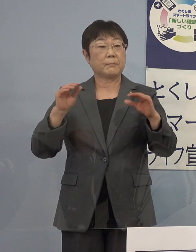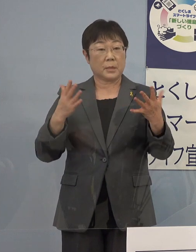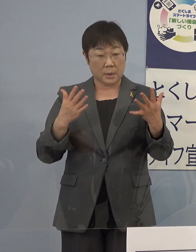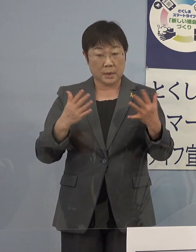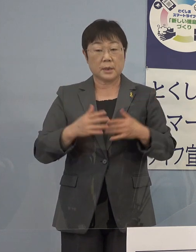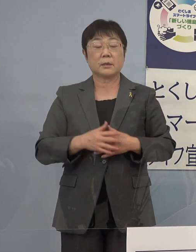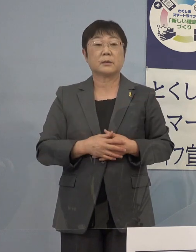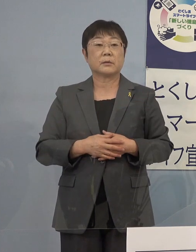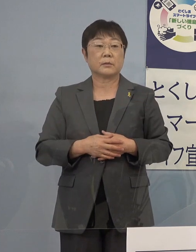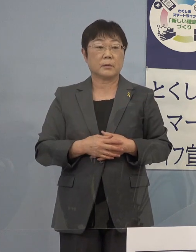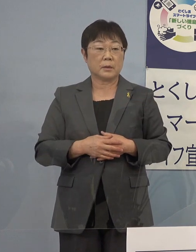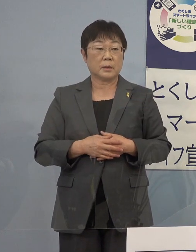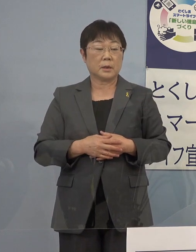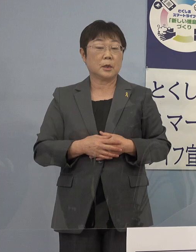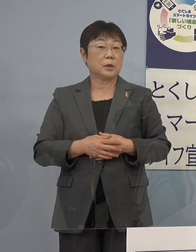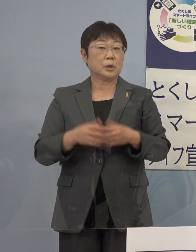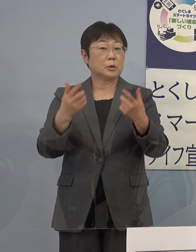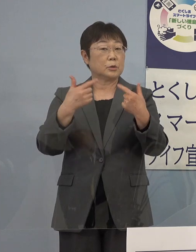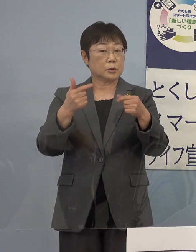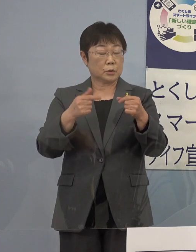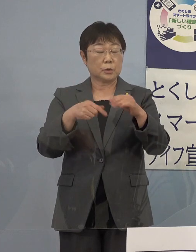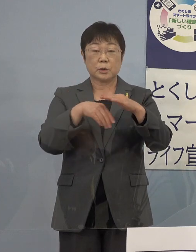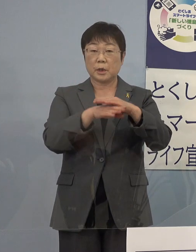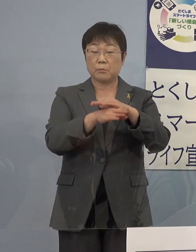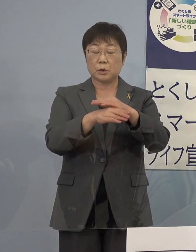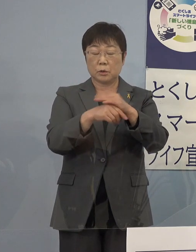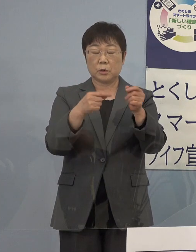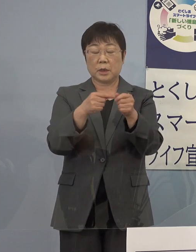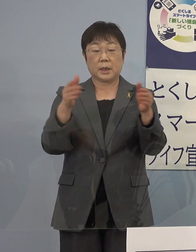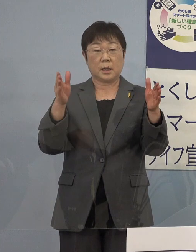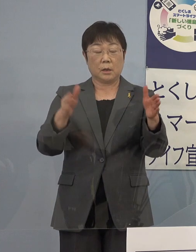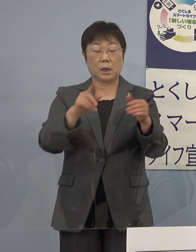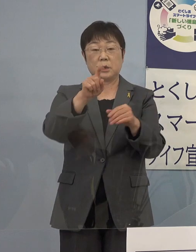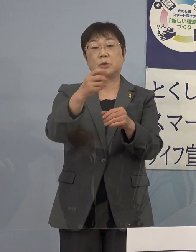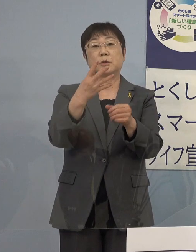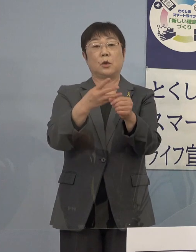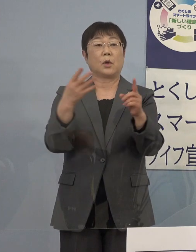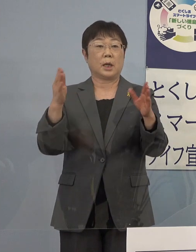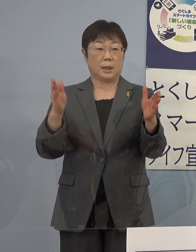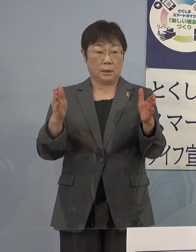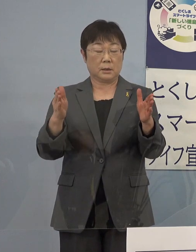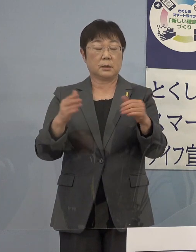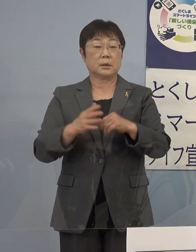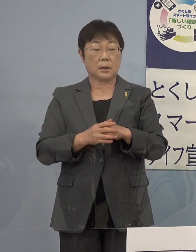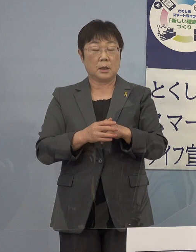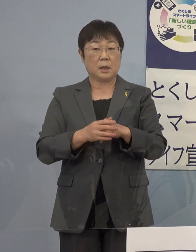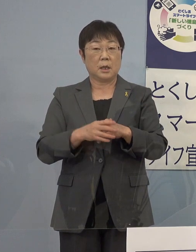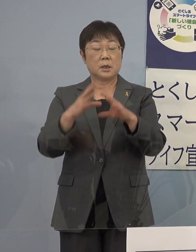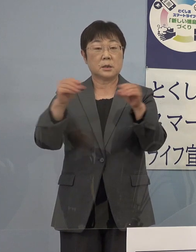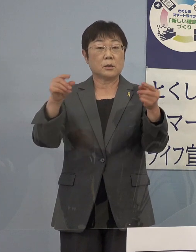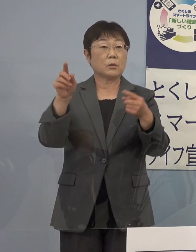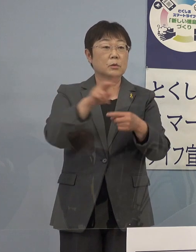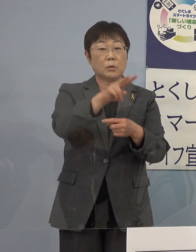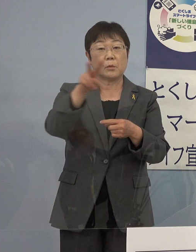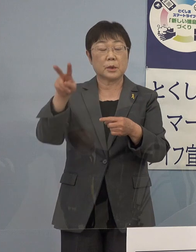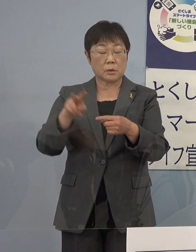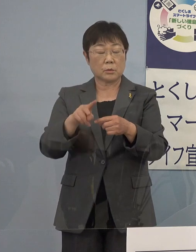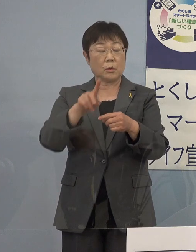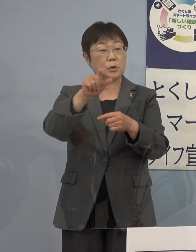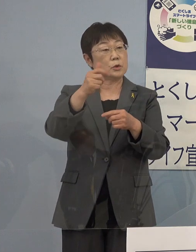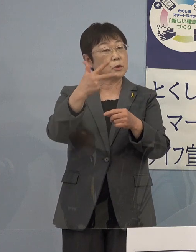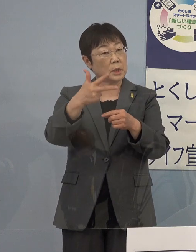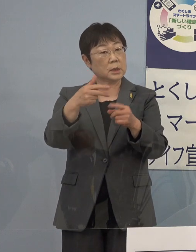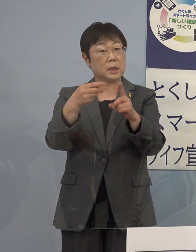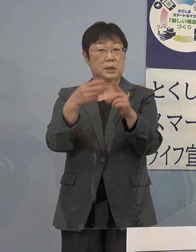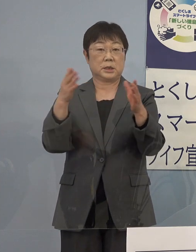ったんですが、まあ、通常潜伏期間14日間というんですが、全国的にはもっと長い、例えば17日間